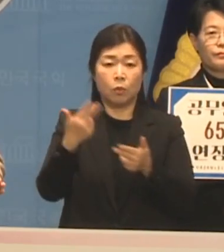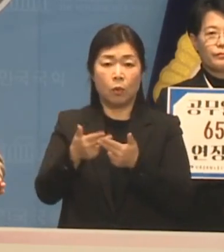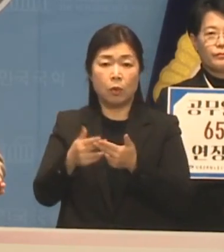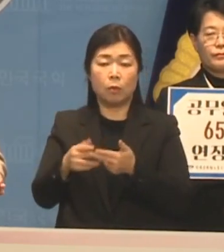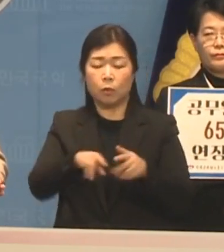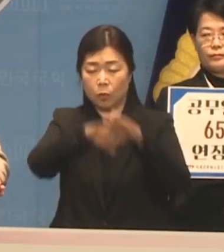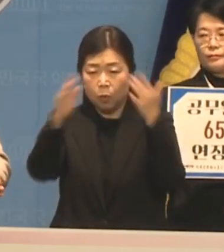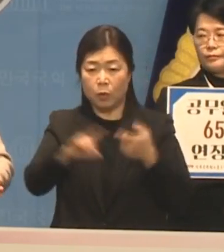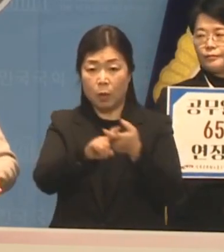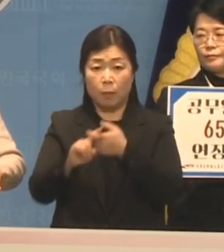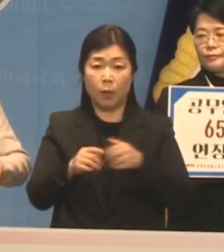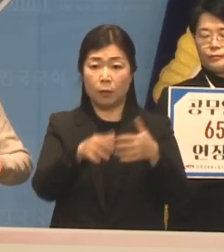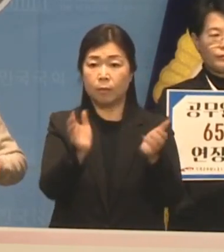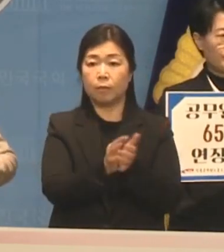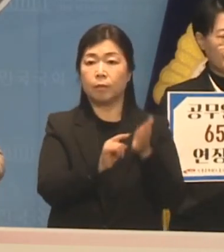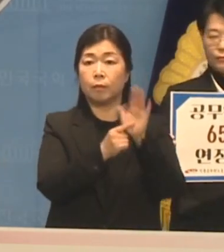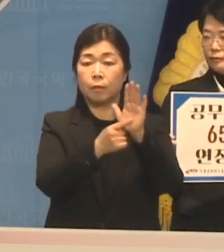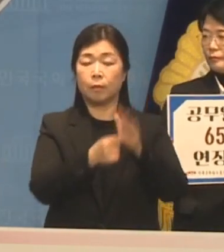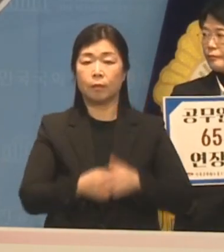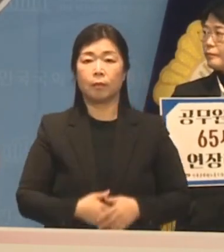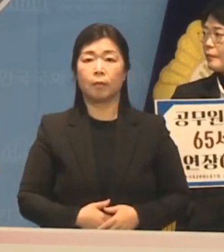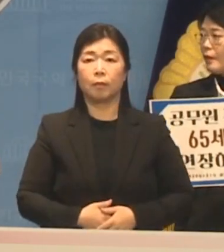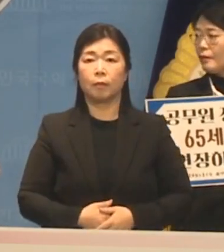노동자합 총연맹.